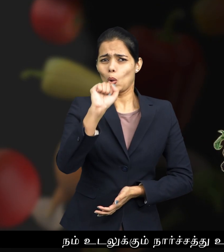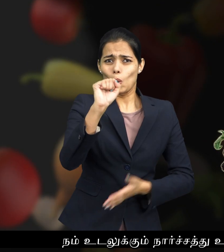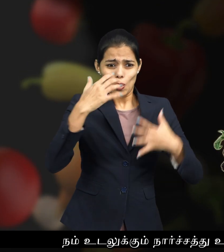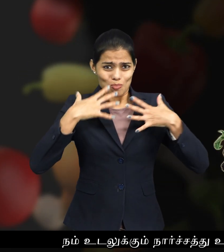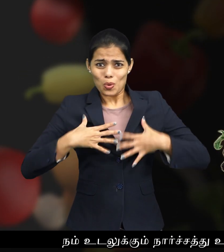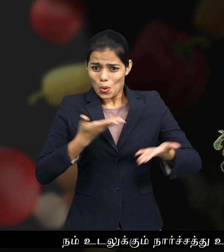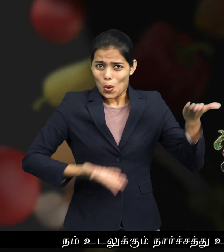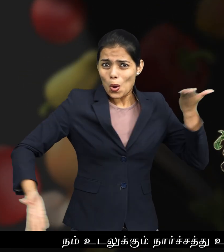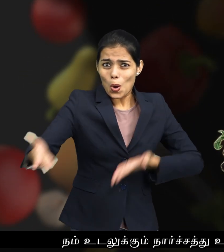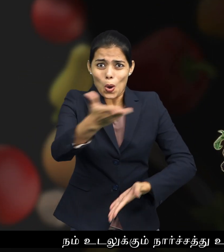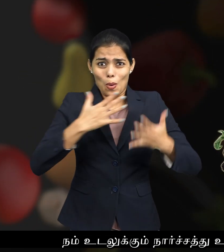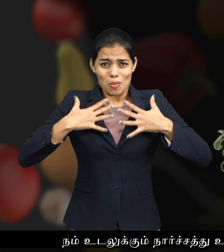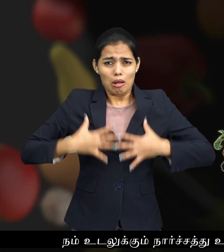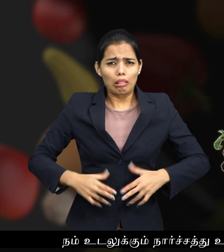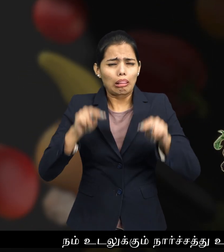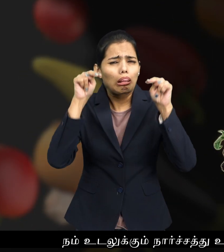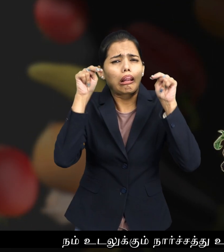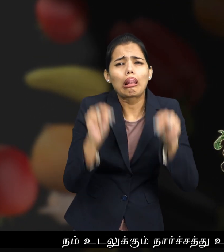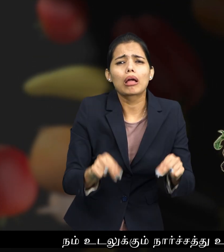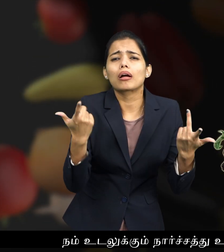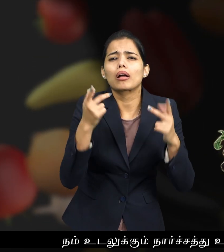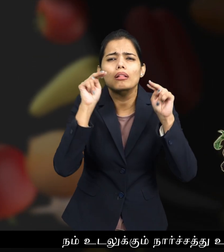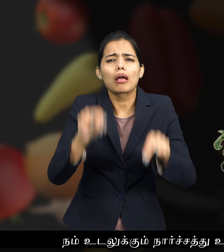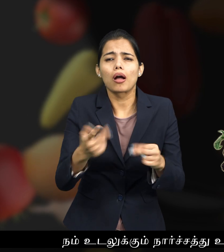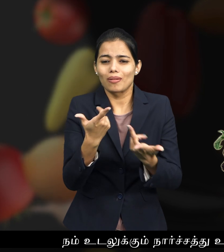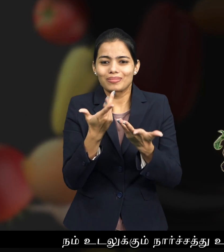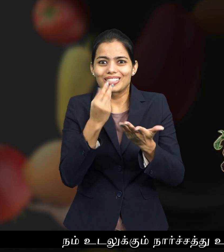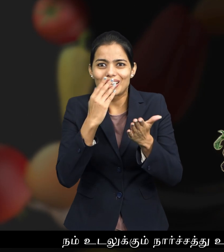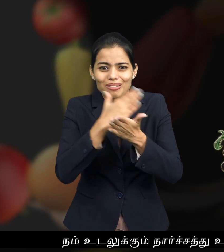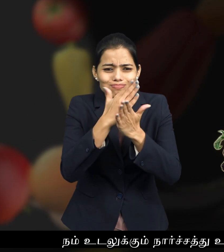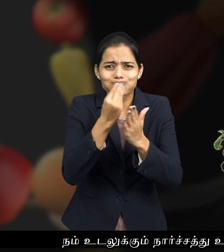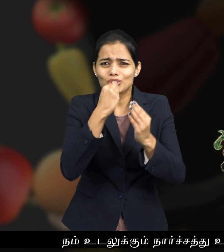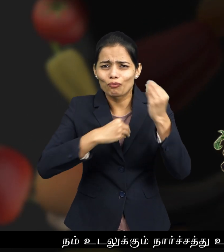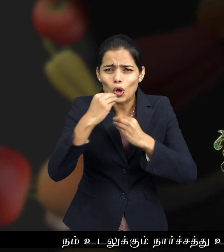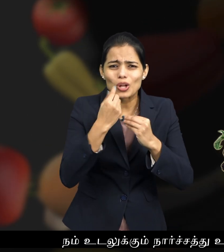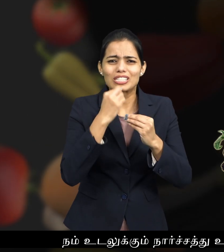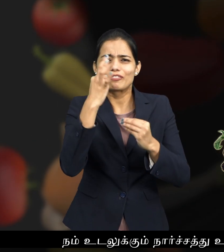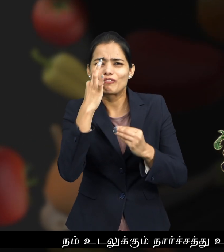நம் உடலுக்கு நார்ச்சத்து உணவுகள் மற்றும் தண்ணீர் தேவை.